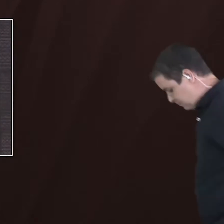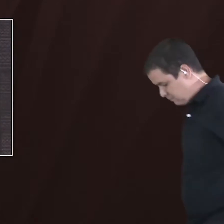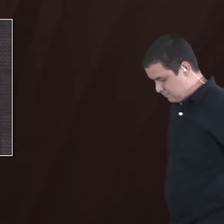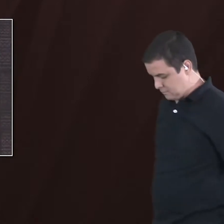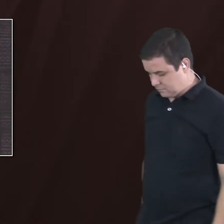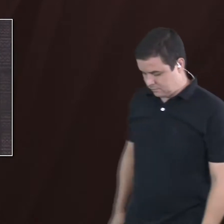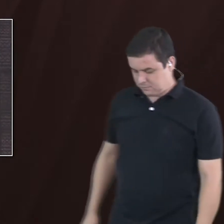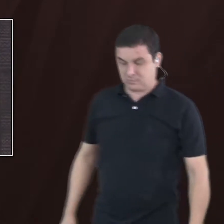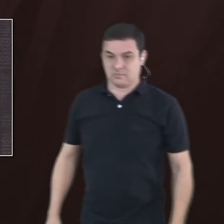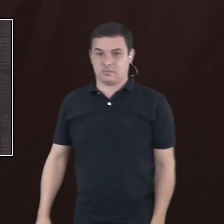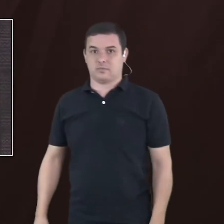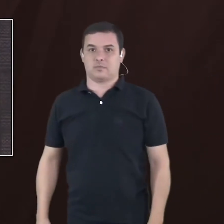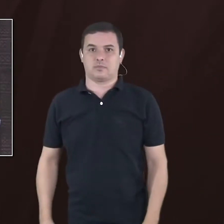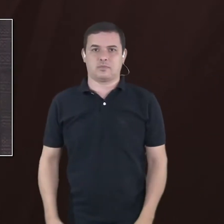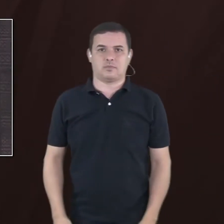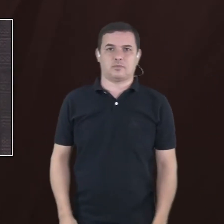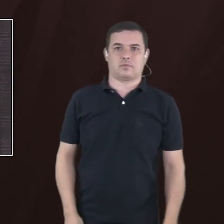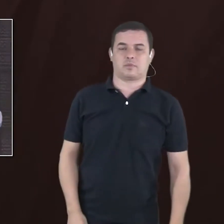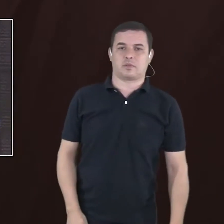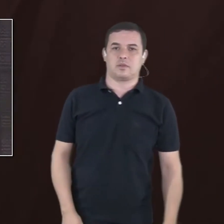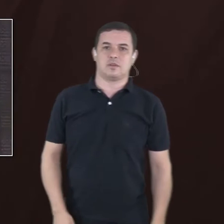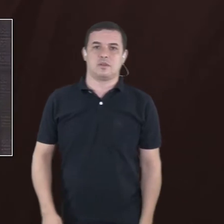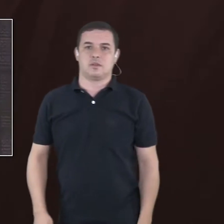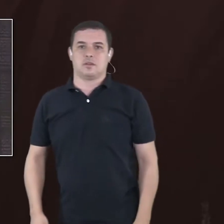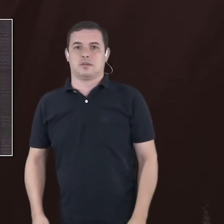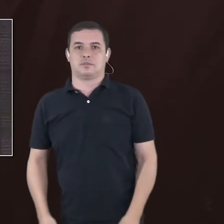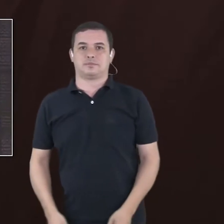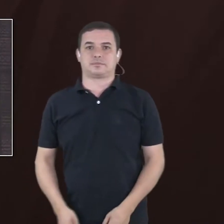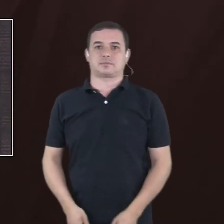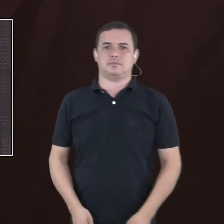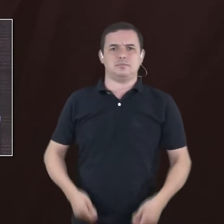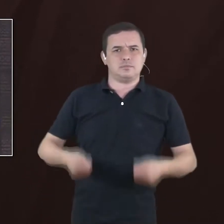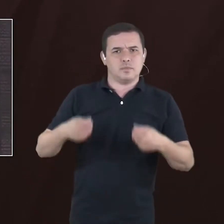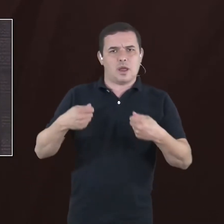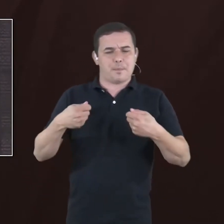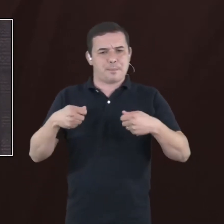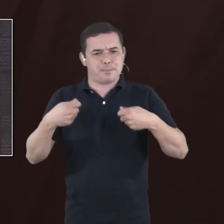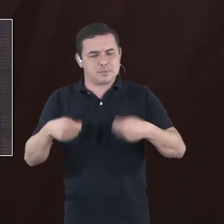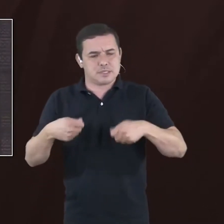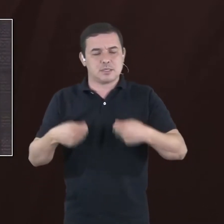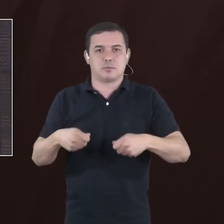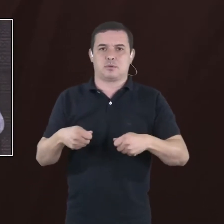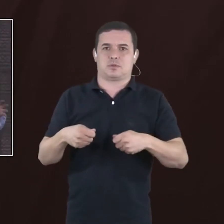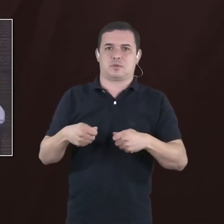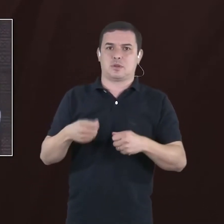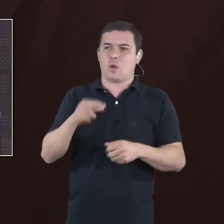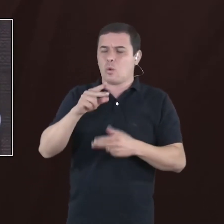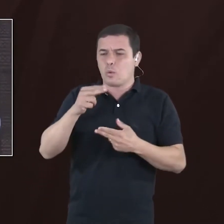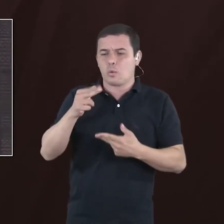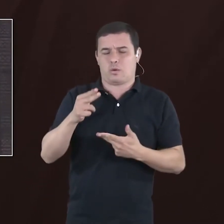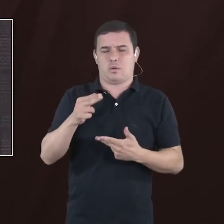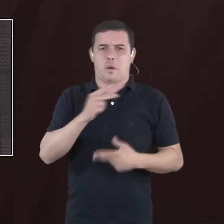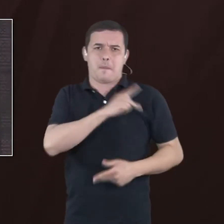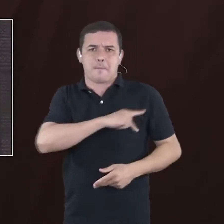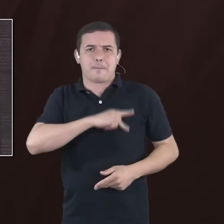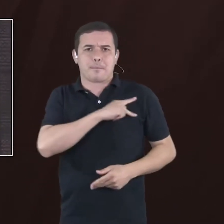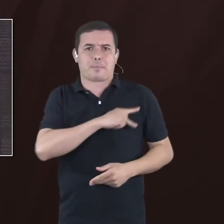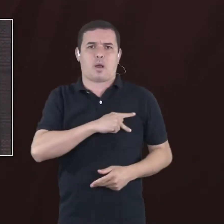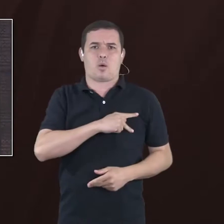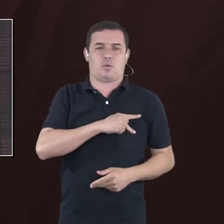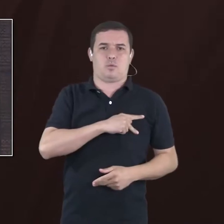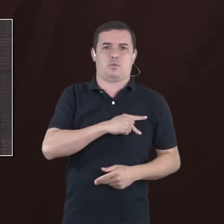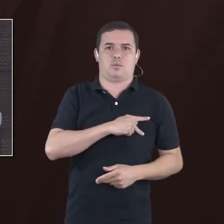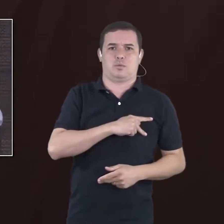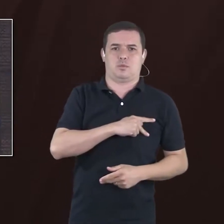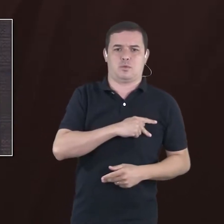nosso conforto, não pensar em nossa posição na igreja, não pensar na luta pelo